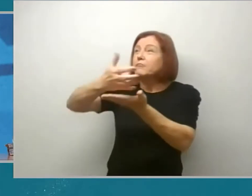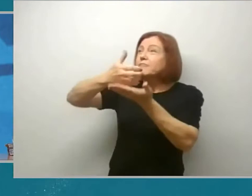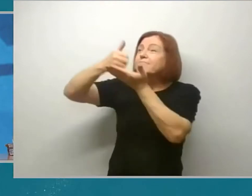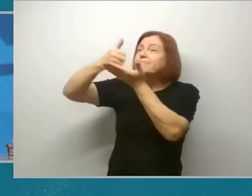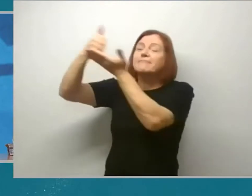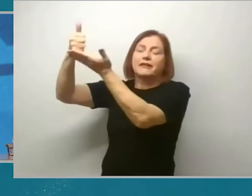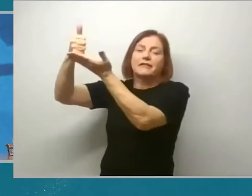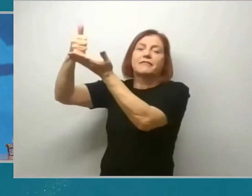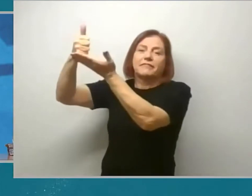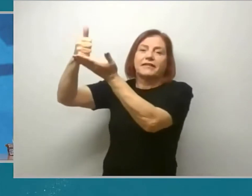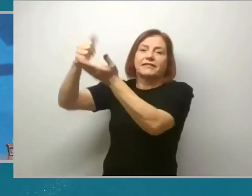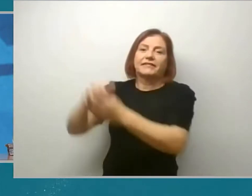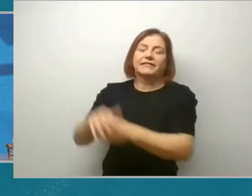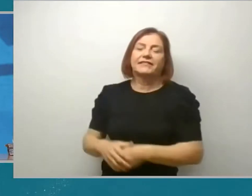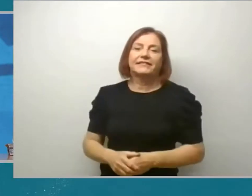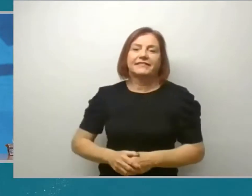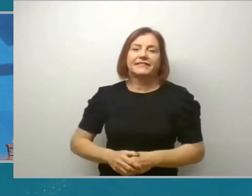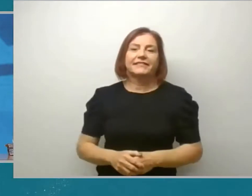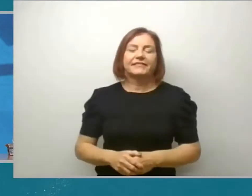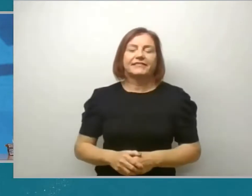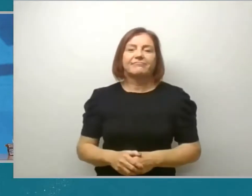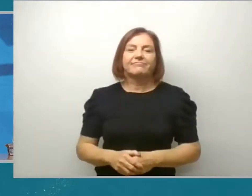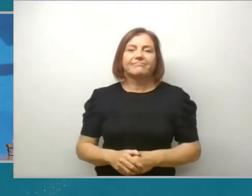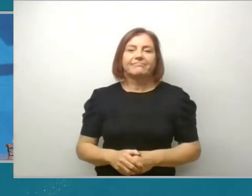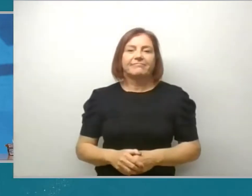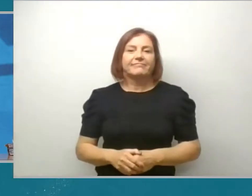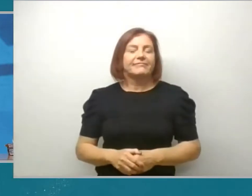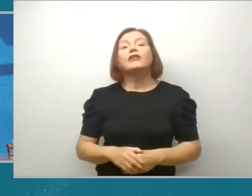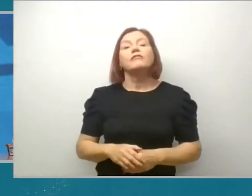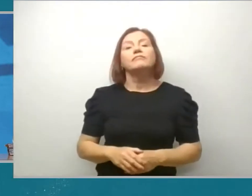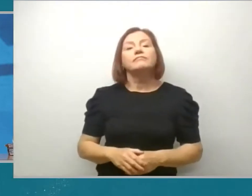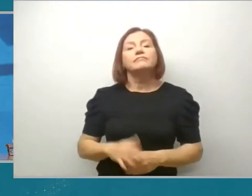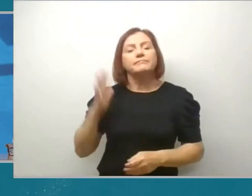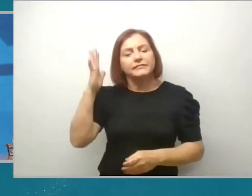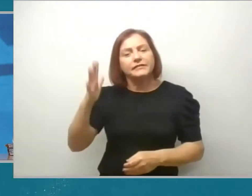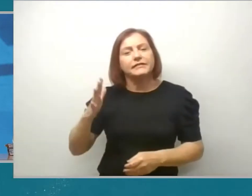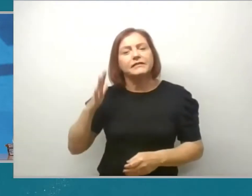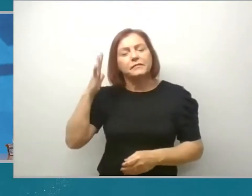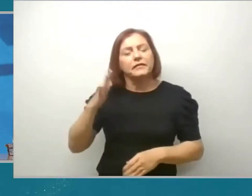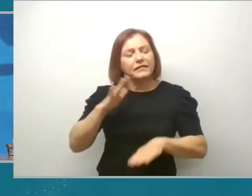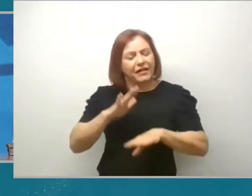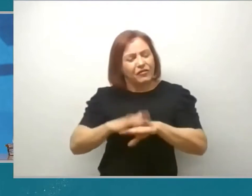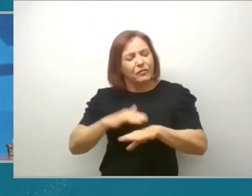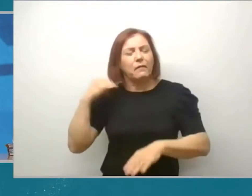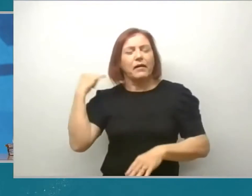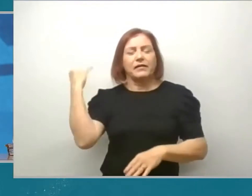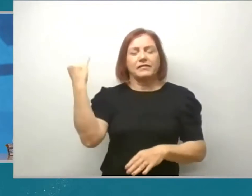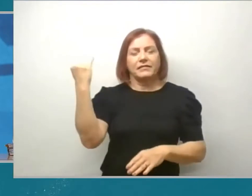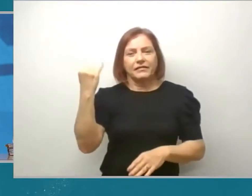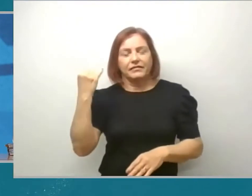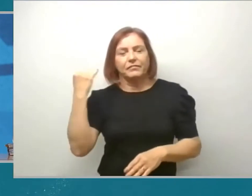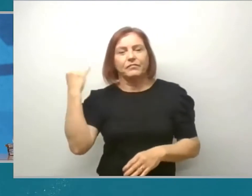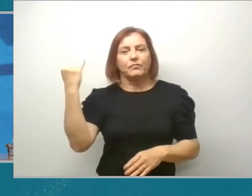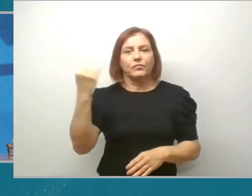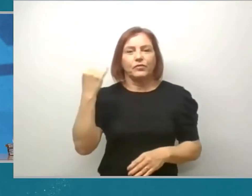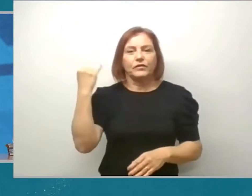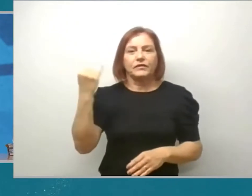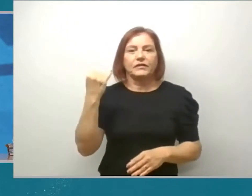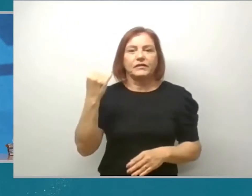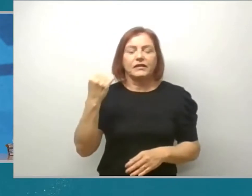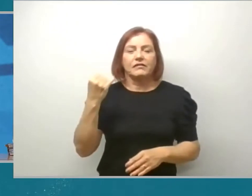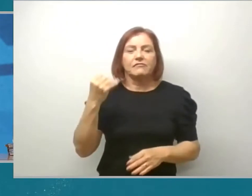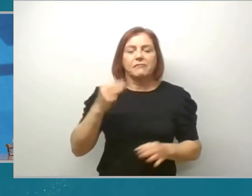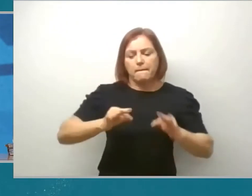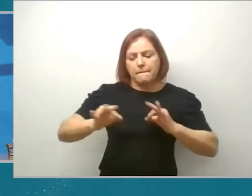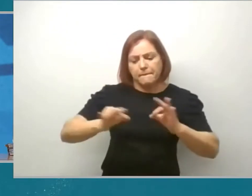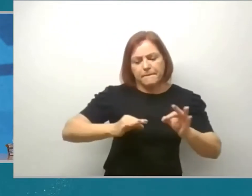Espírito nessa mensagem, eu creio que estou autorizado a falar, é para preparar-nos para